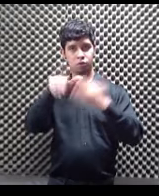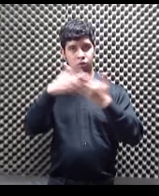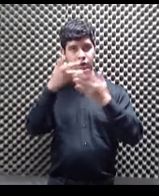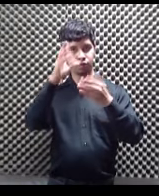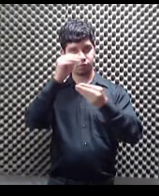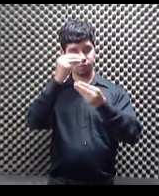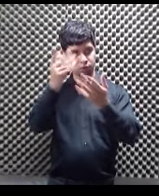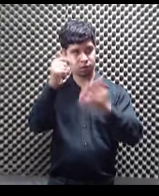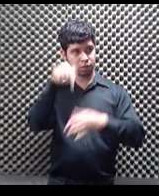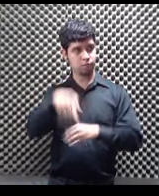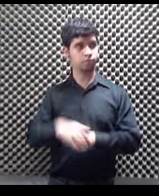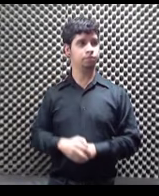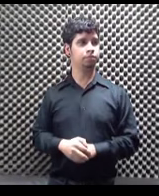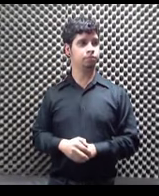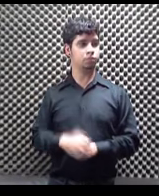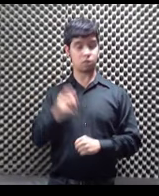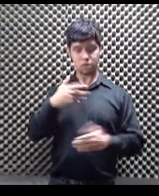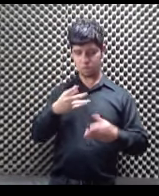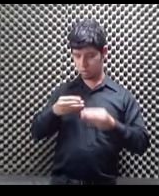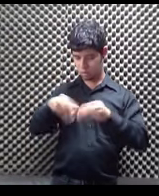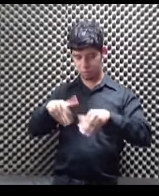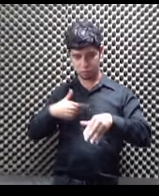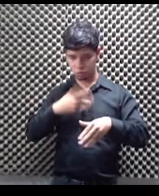el nombre. Ay, Dios mío, espérate. Ay, aquí está.